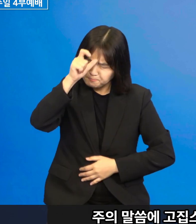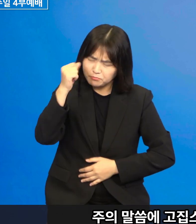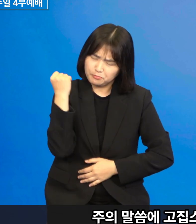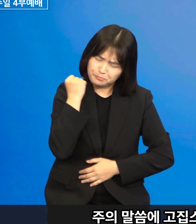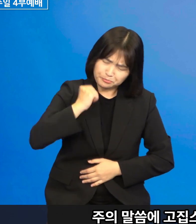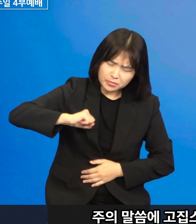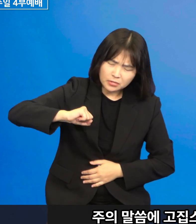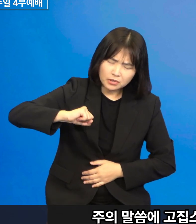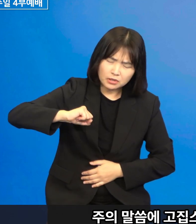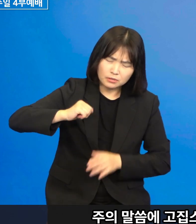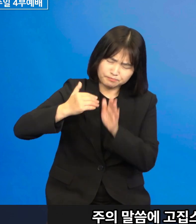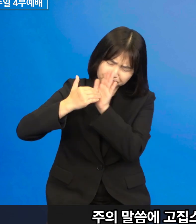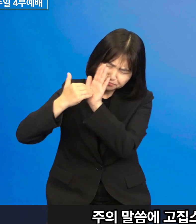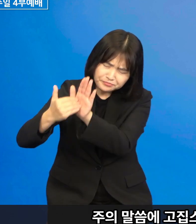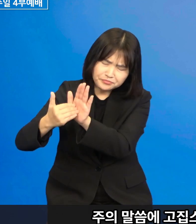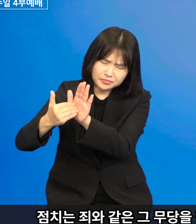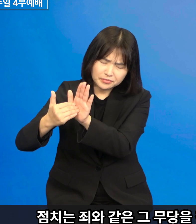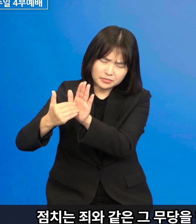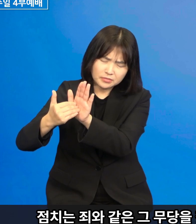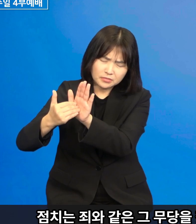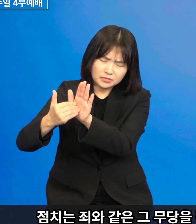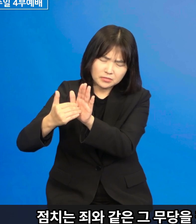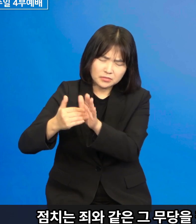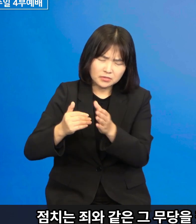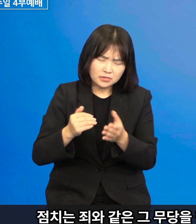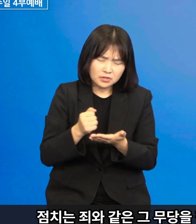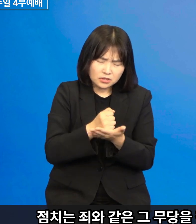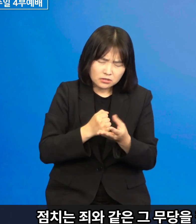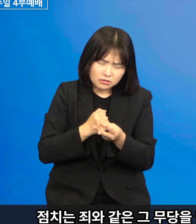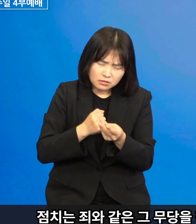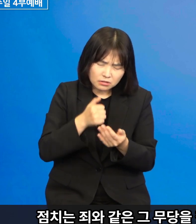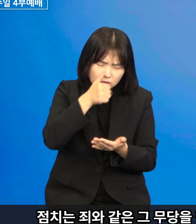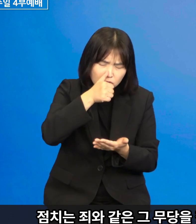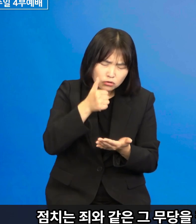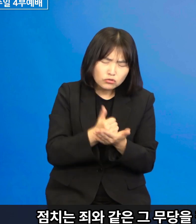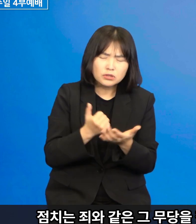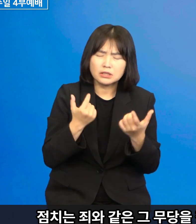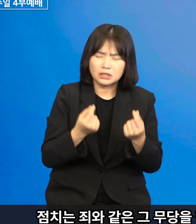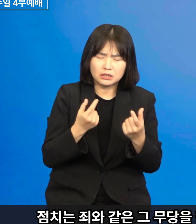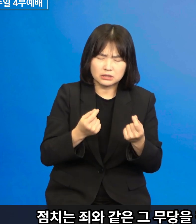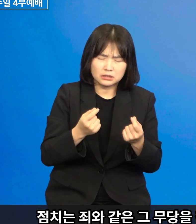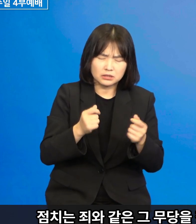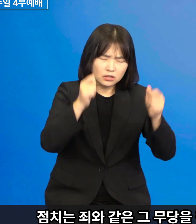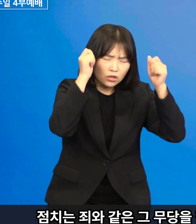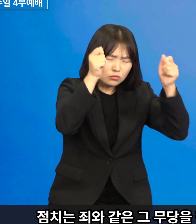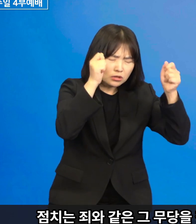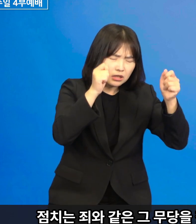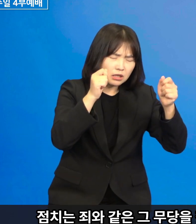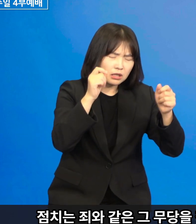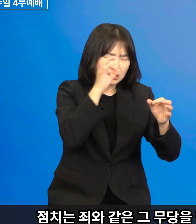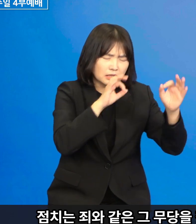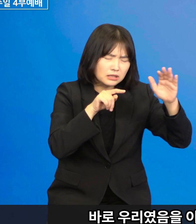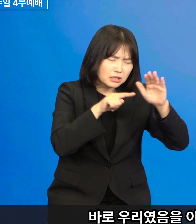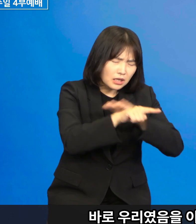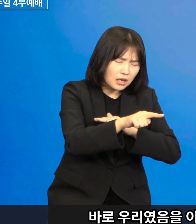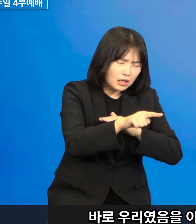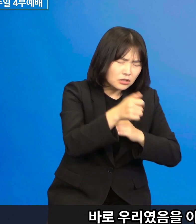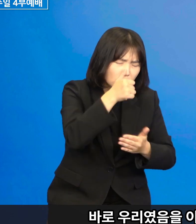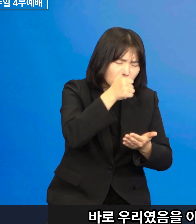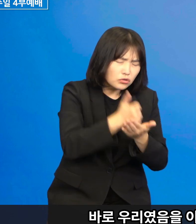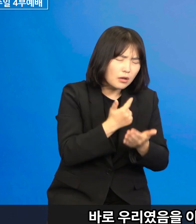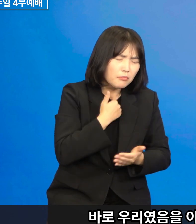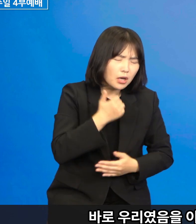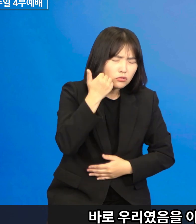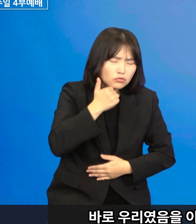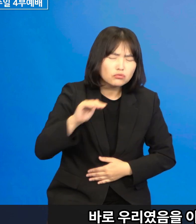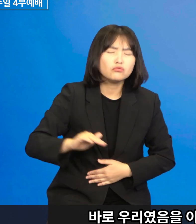거절하며 거역했던 점치는 죄와 같은 그 무당을 찾아가는 죄와 같은 죄를 범한 자가 바로